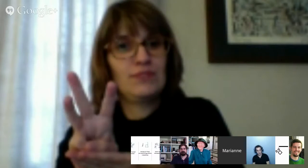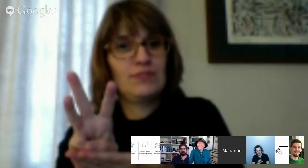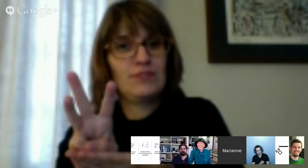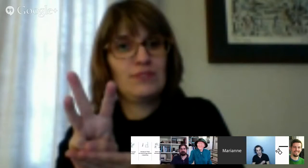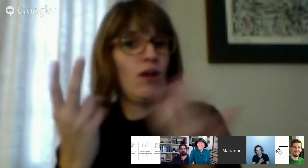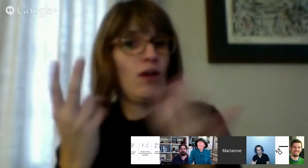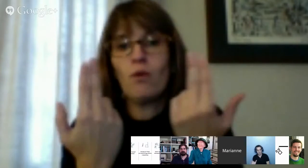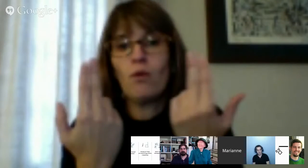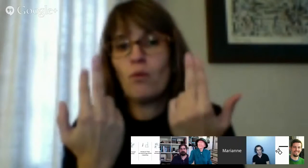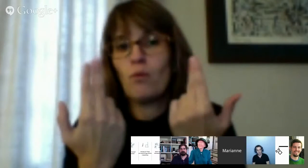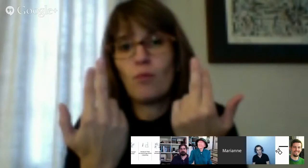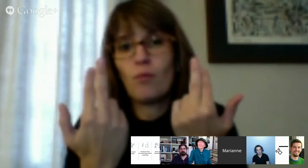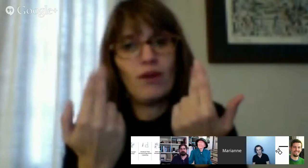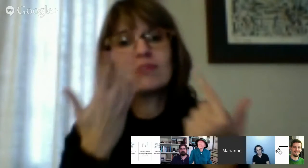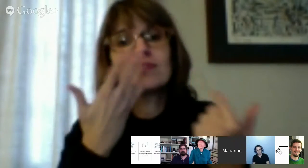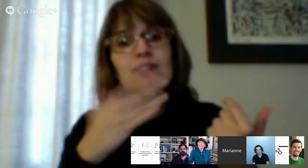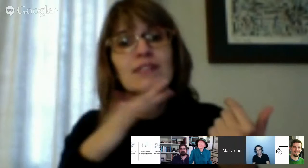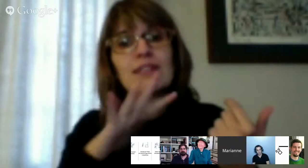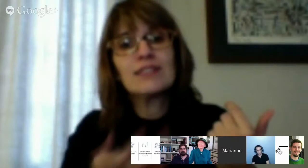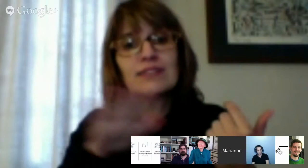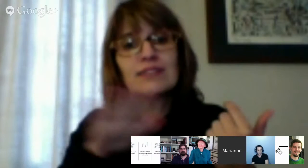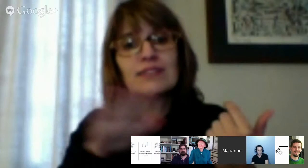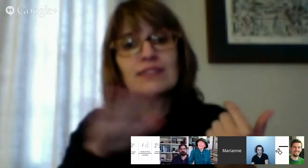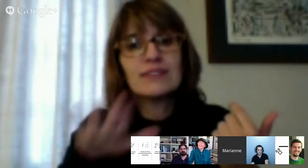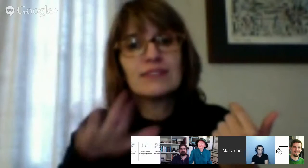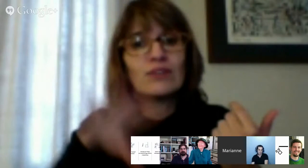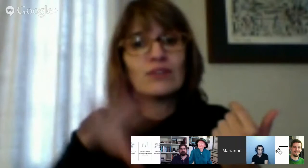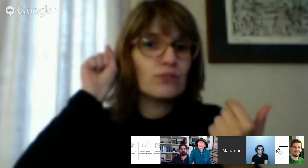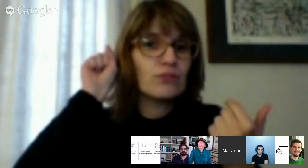É o desenho da criança e o sign writing.